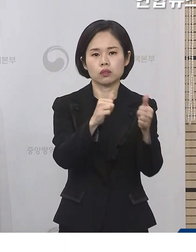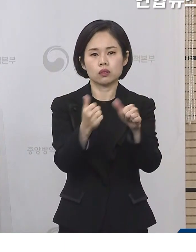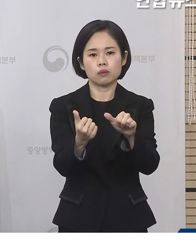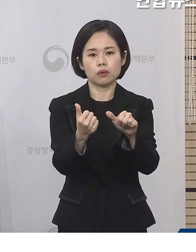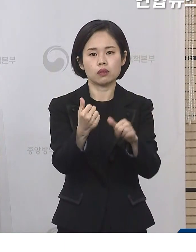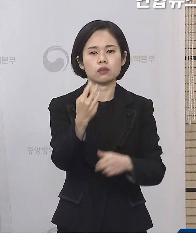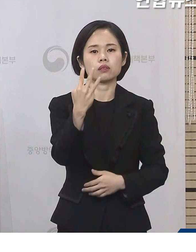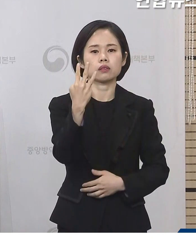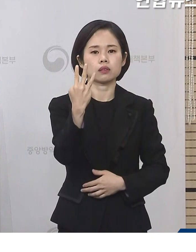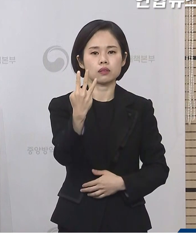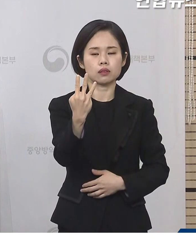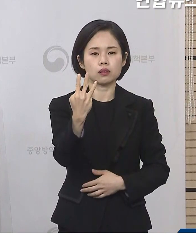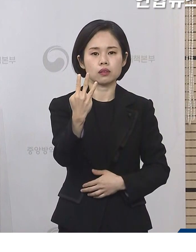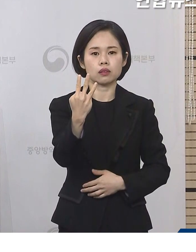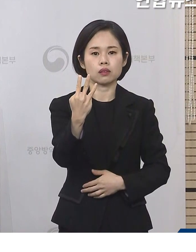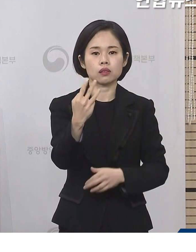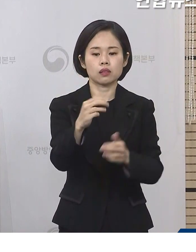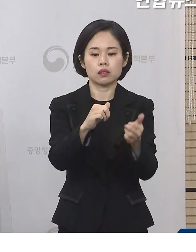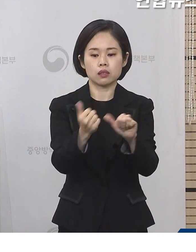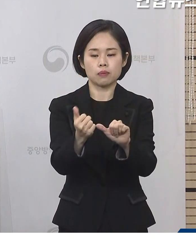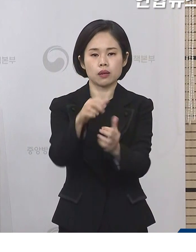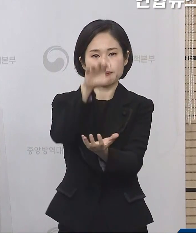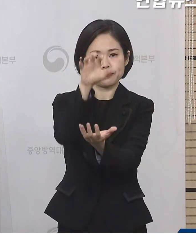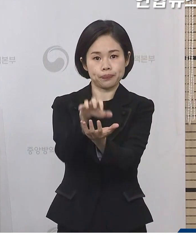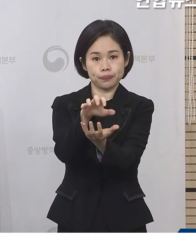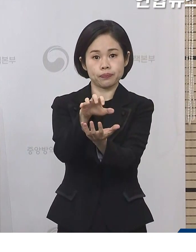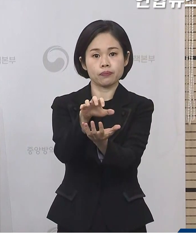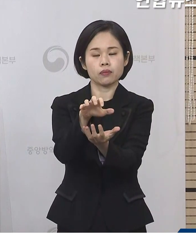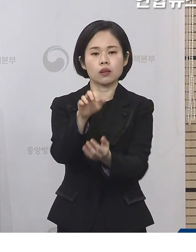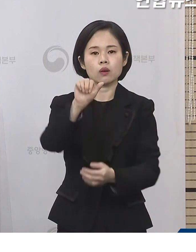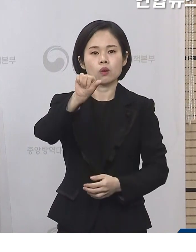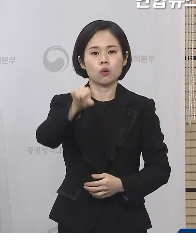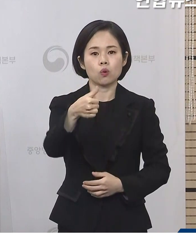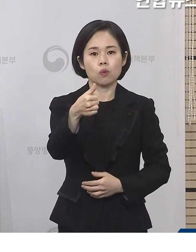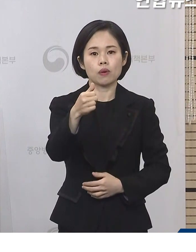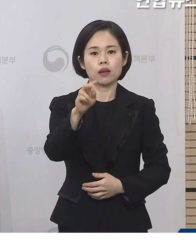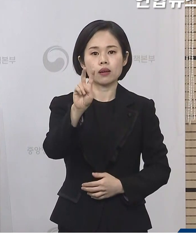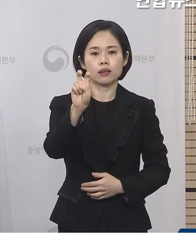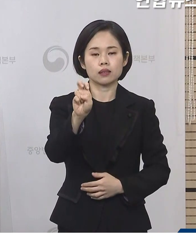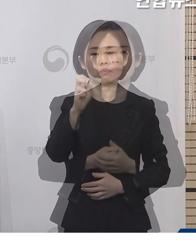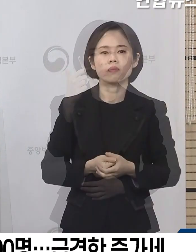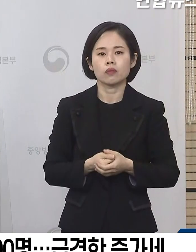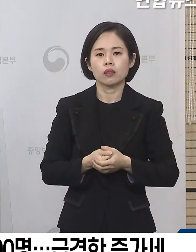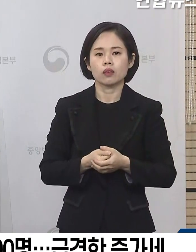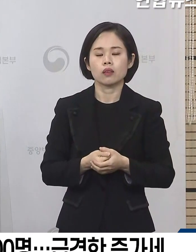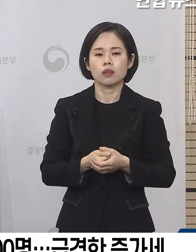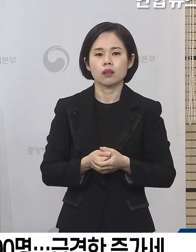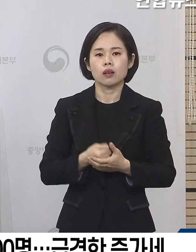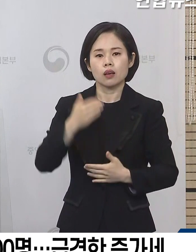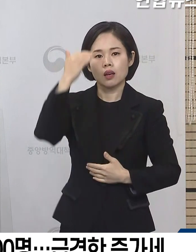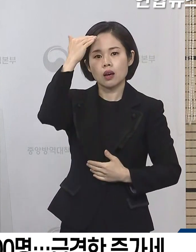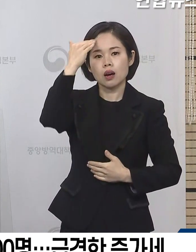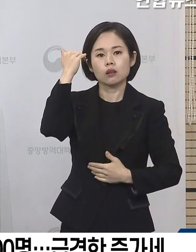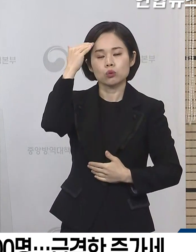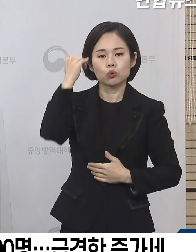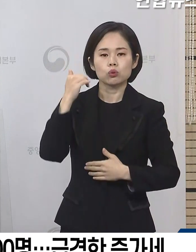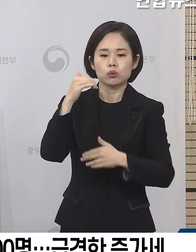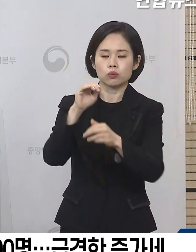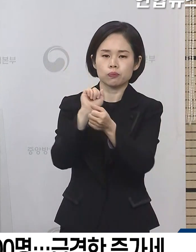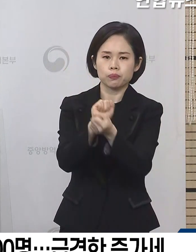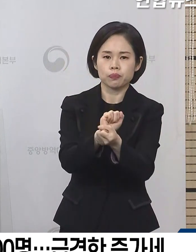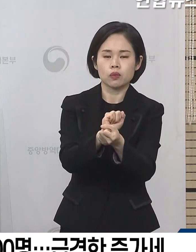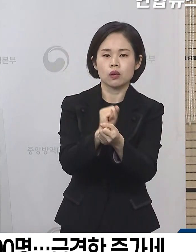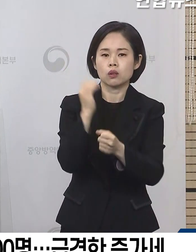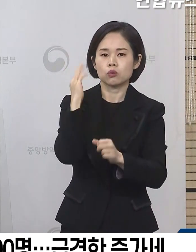사망하셨습니다 현재 누적 확 사망자는 506 26명이 고 국내 발생 확진 자는